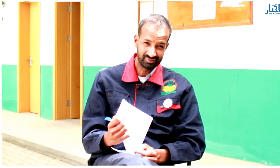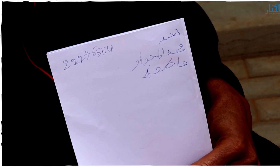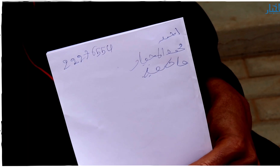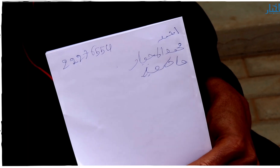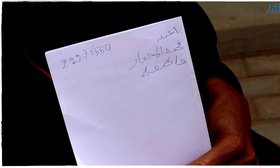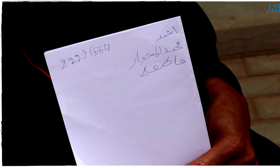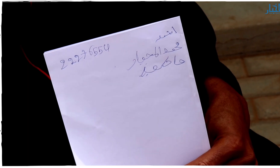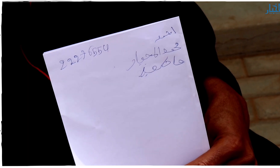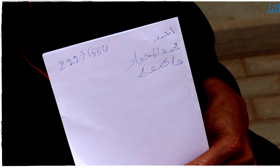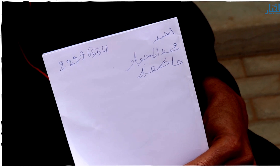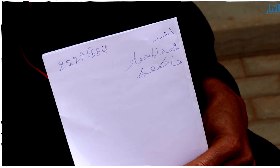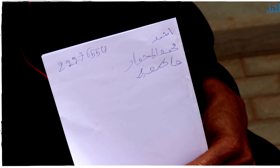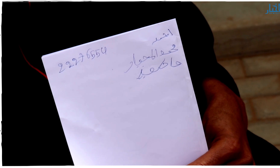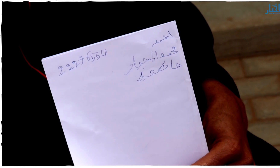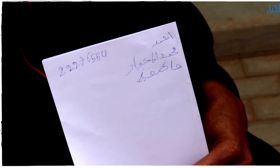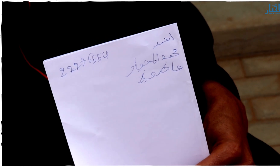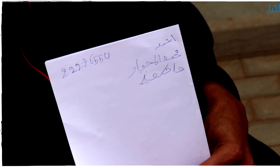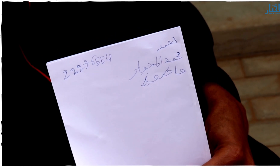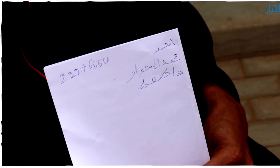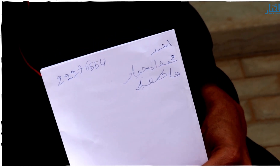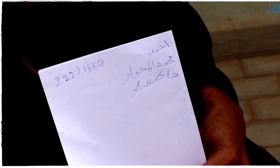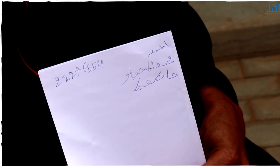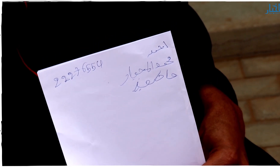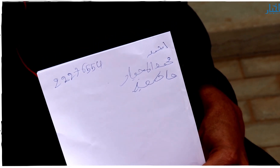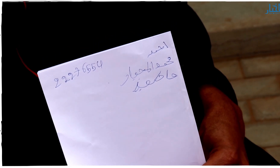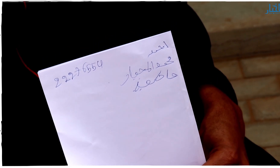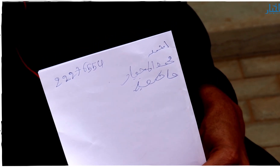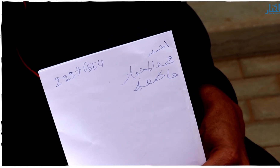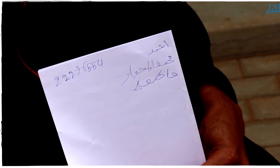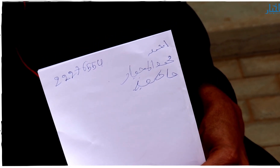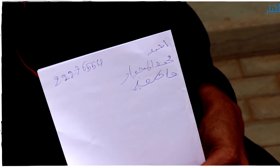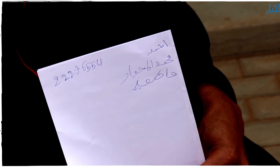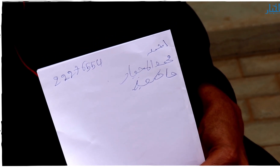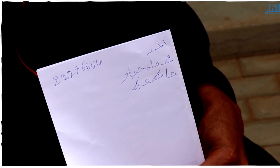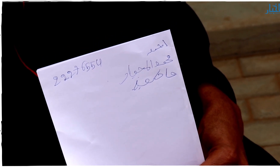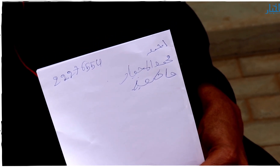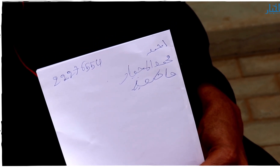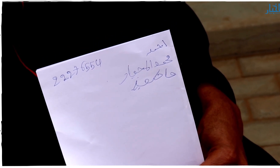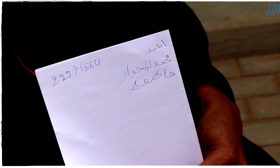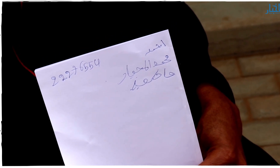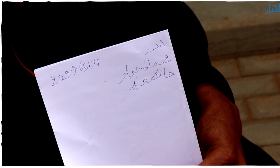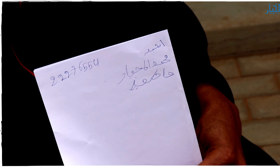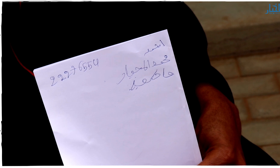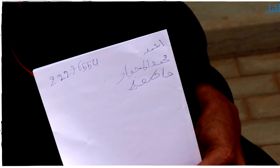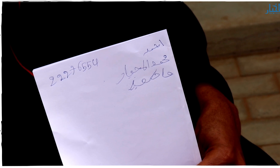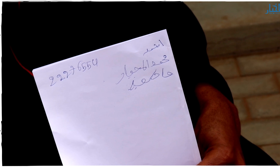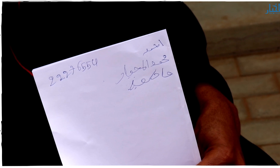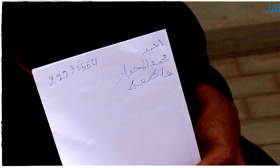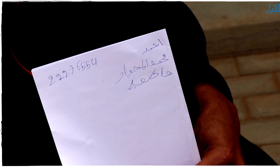هو اسمه احمد وابوه قال حمد المختار وامه قالها فاطمته رقم